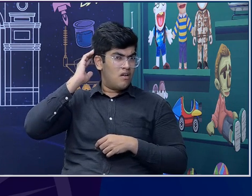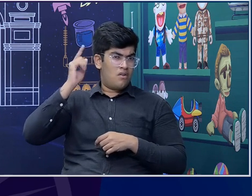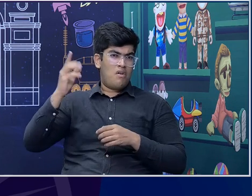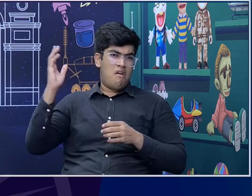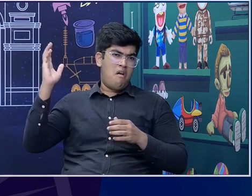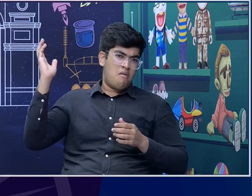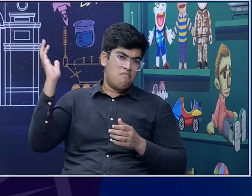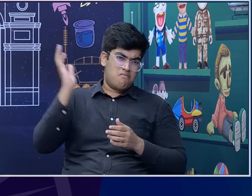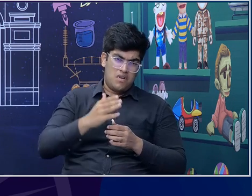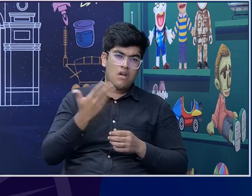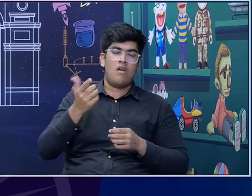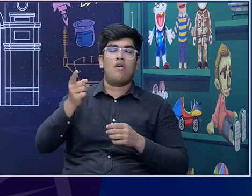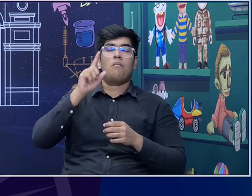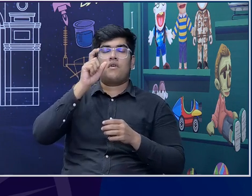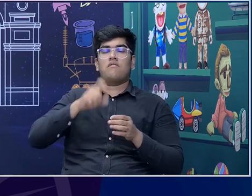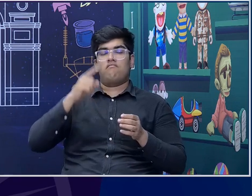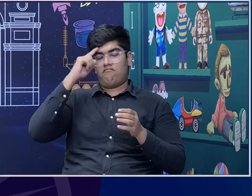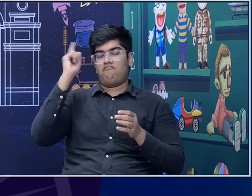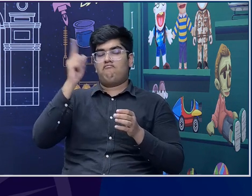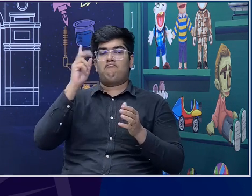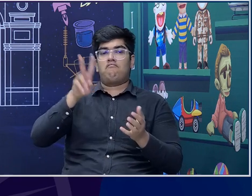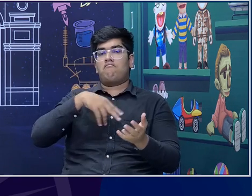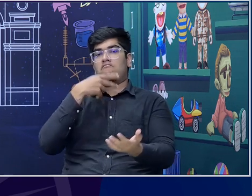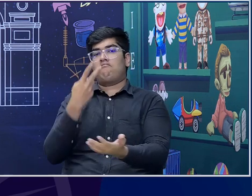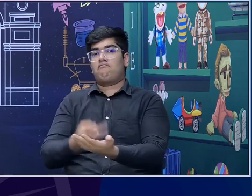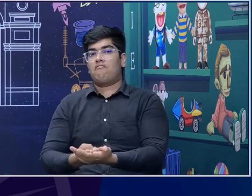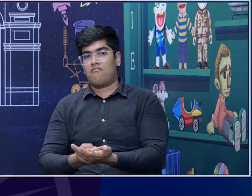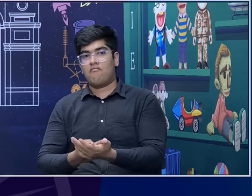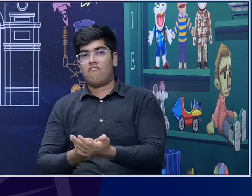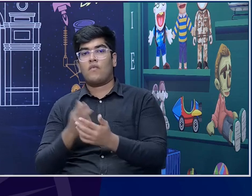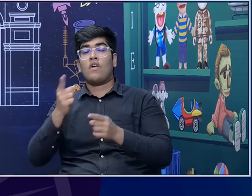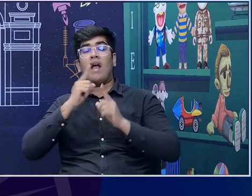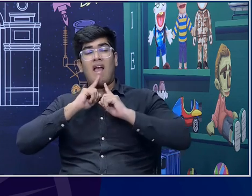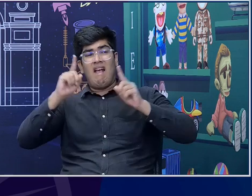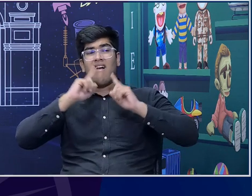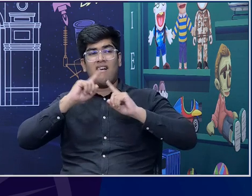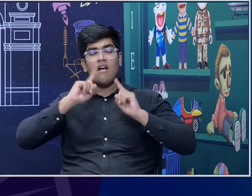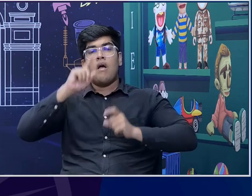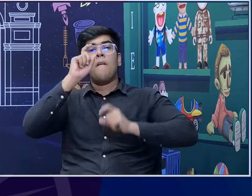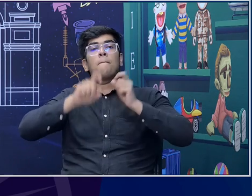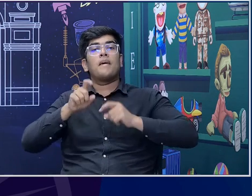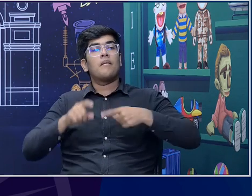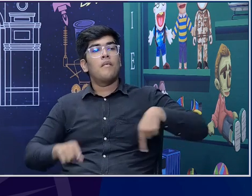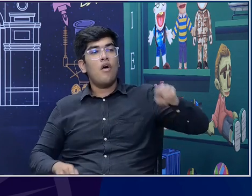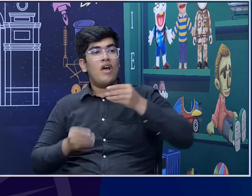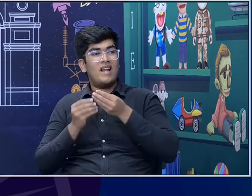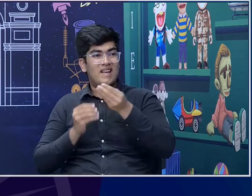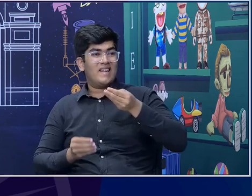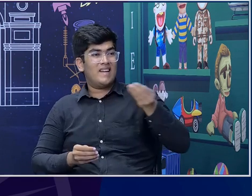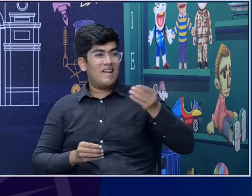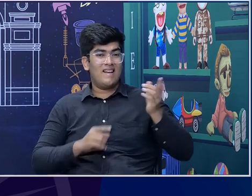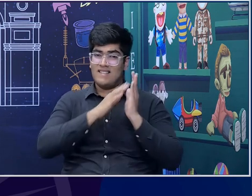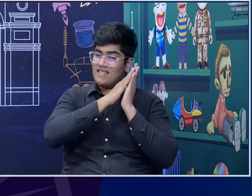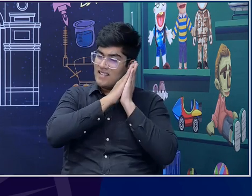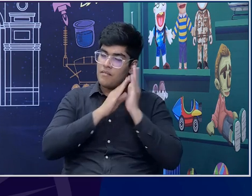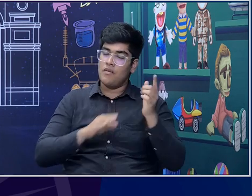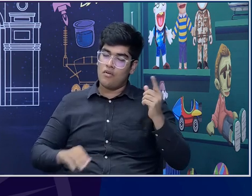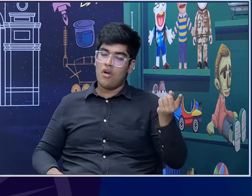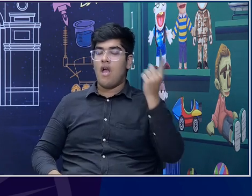तब वो बिहोश हो गए लेकिन वो इतना चिला आए थे तो उनकी आवास सुनके जो आसपास लोग सो रहे थे